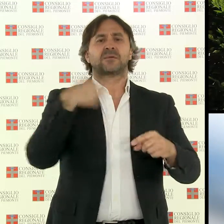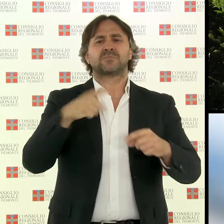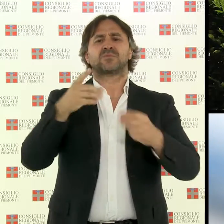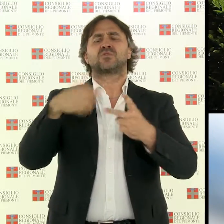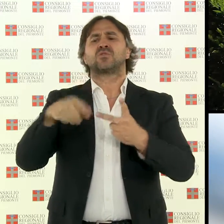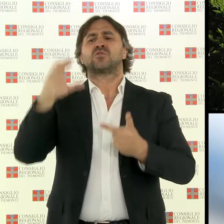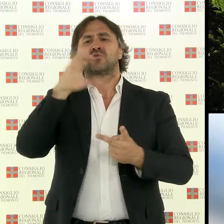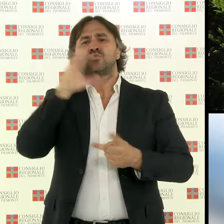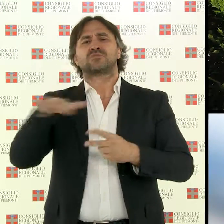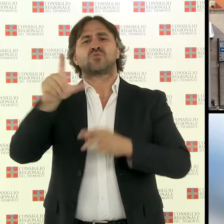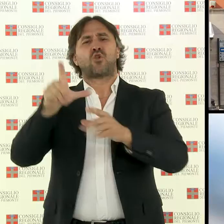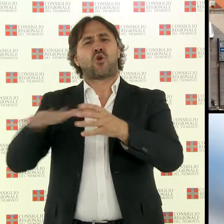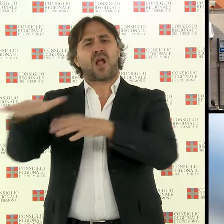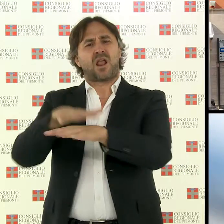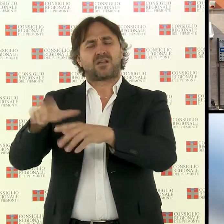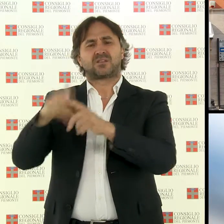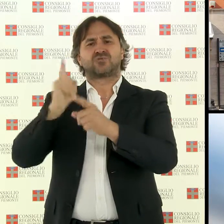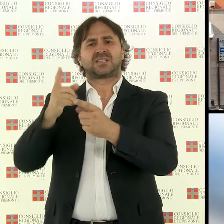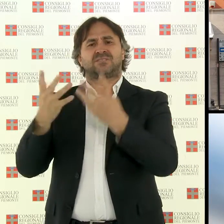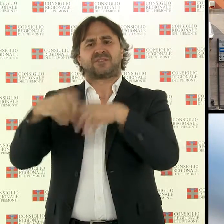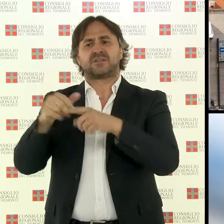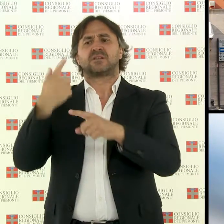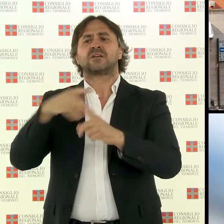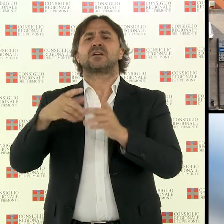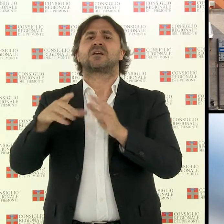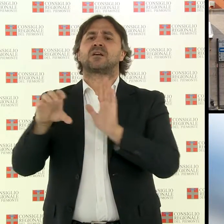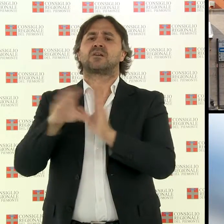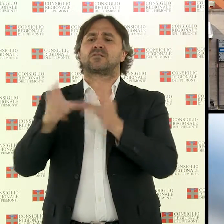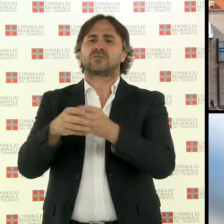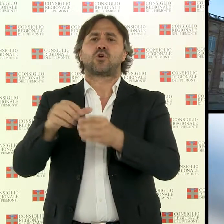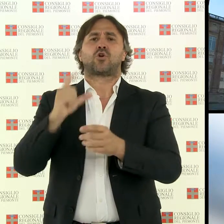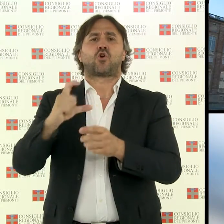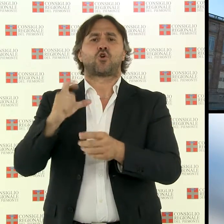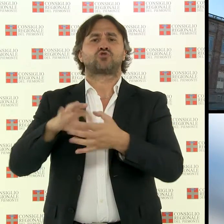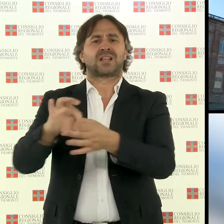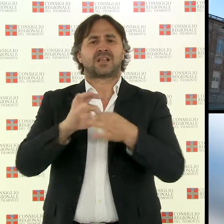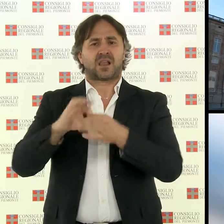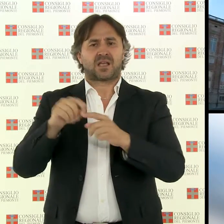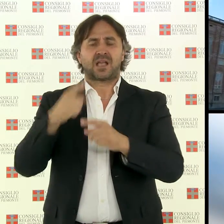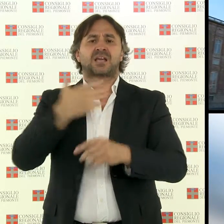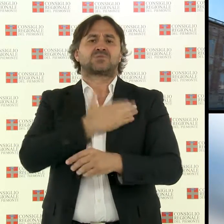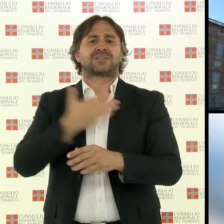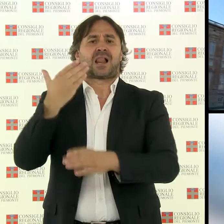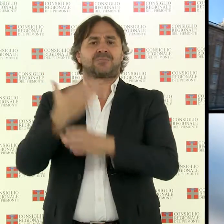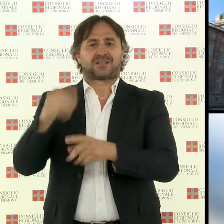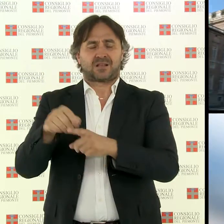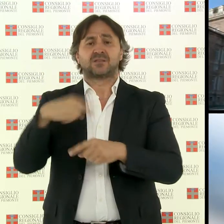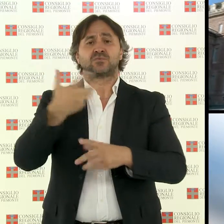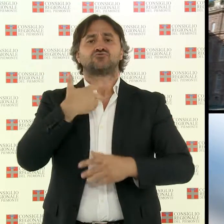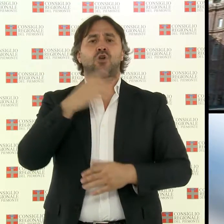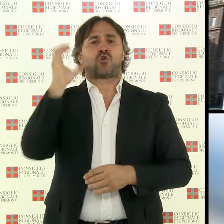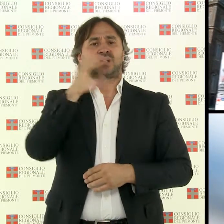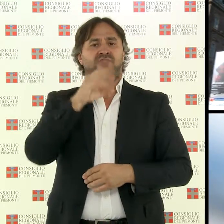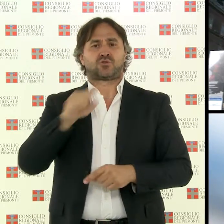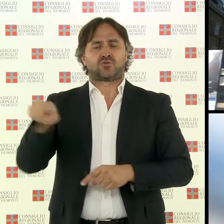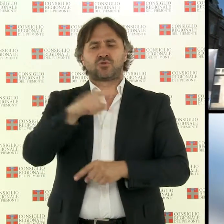turistiche locali, trasformate in società consortili a responsabilità limitata. Previsto inoltre un osservatorio turistico con compiti